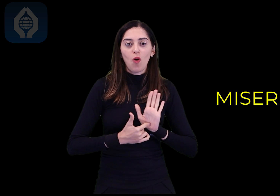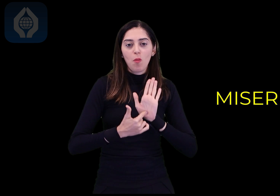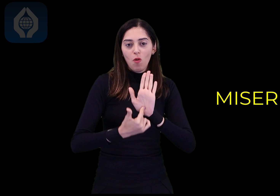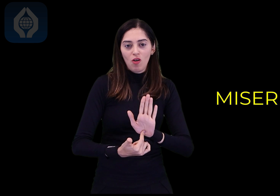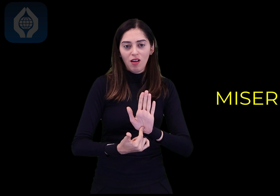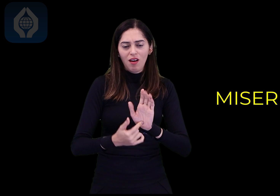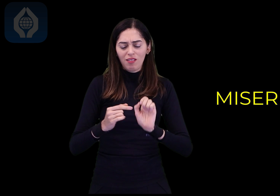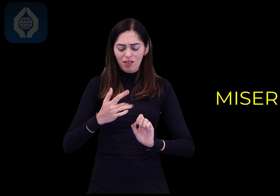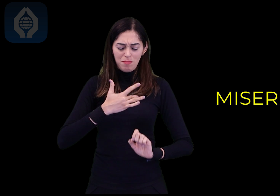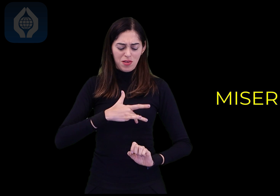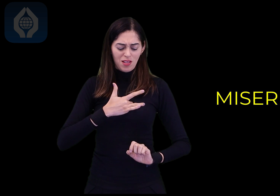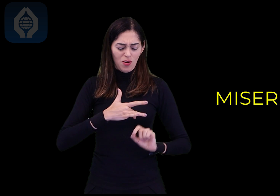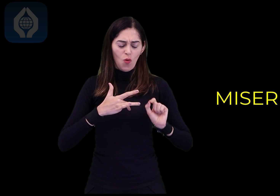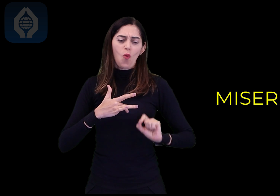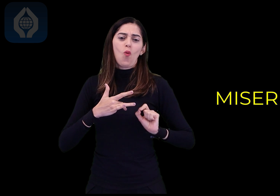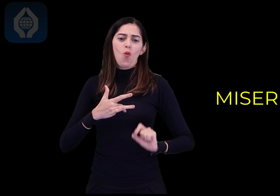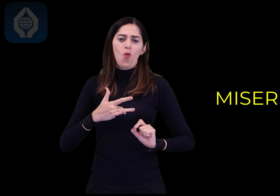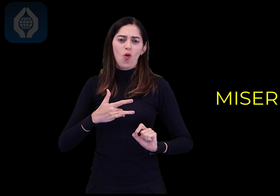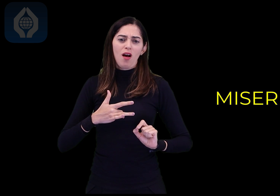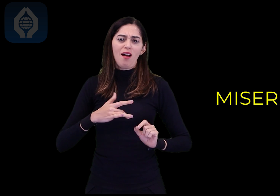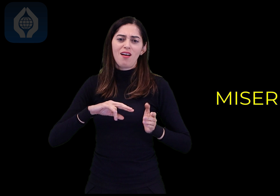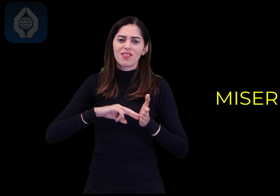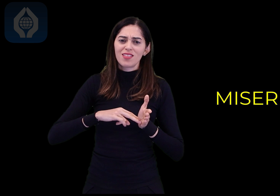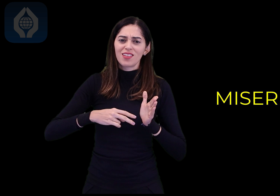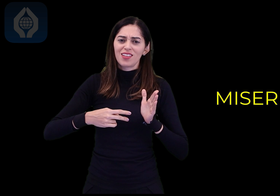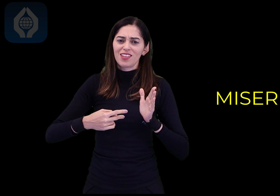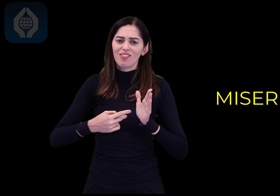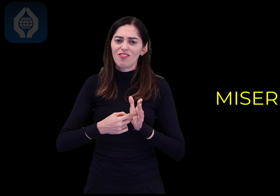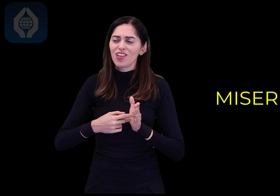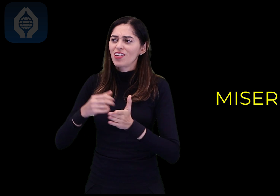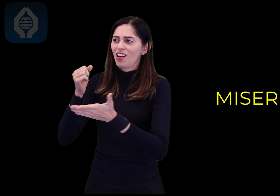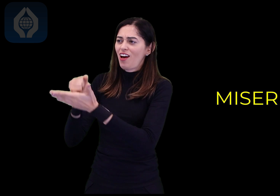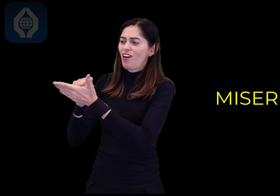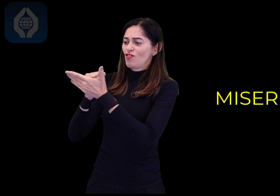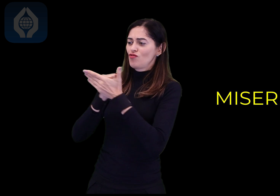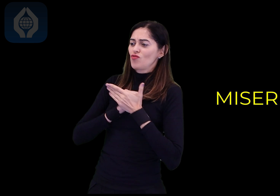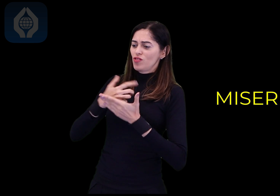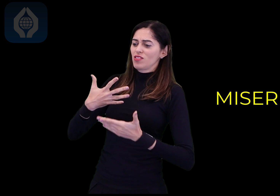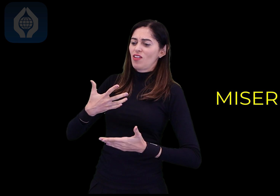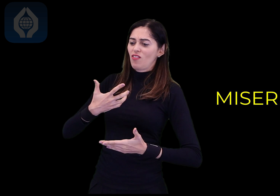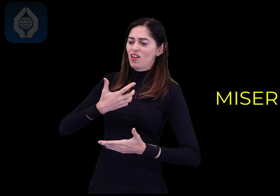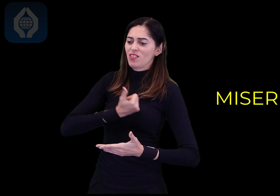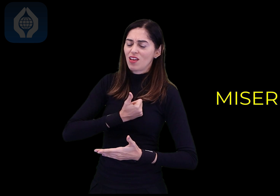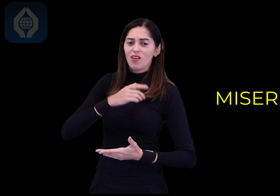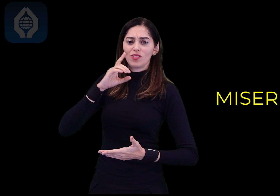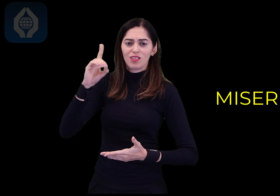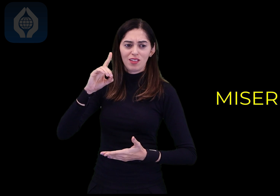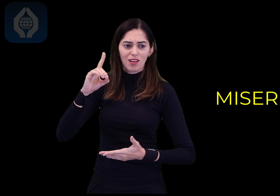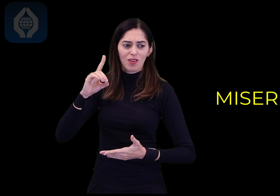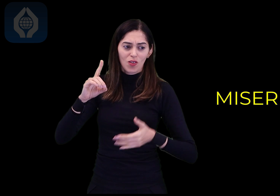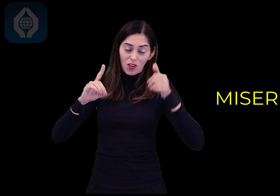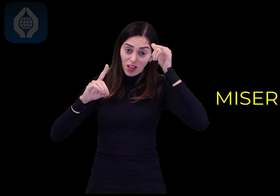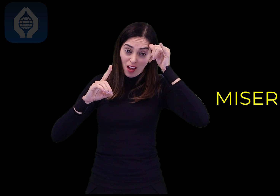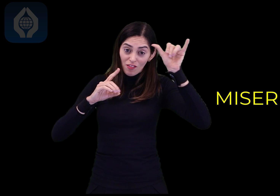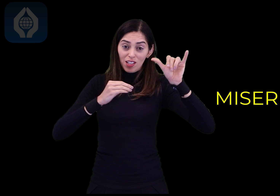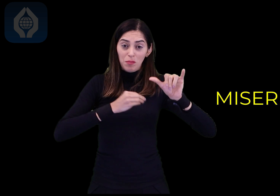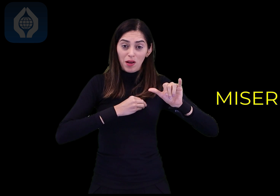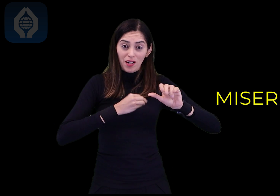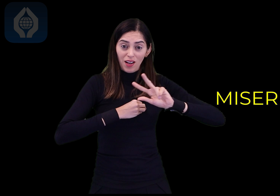Deus para os pecadores escaparem do castigo que merecem por seus pecados. O Senhor disse a Moisés que fizesse